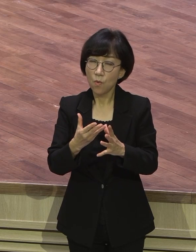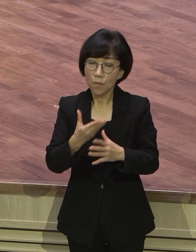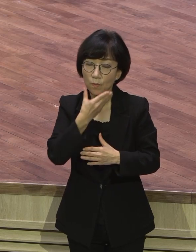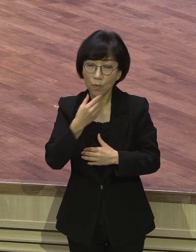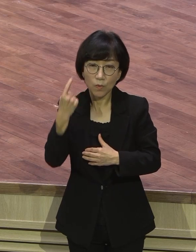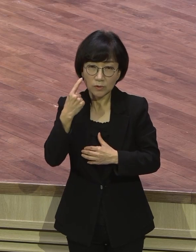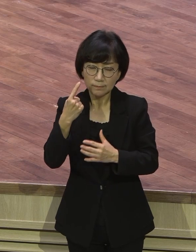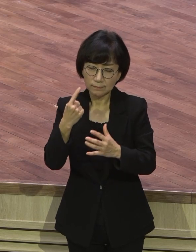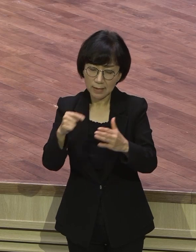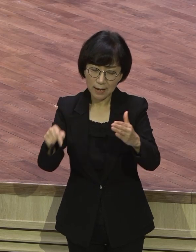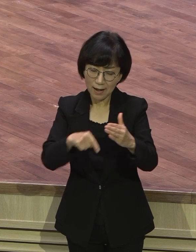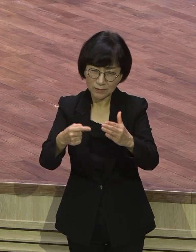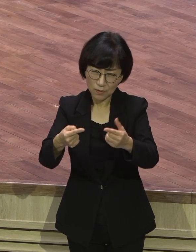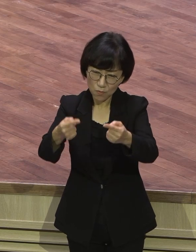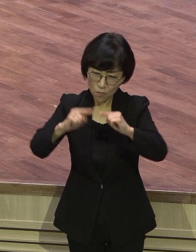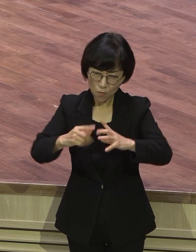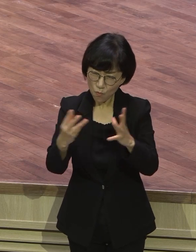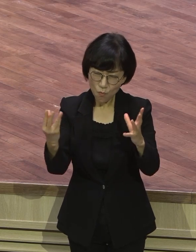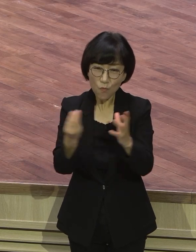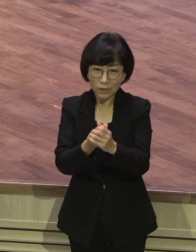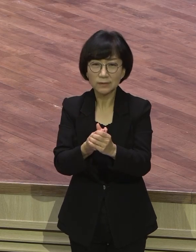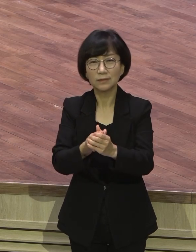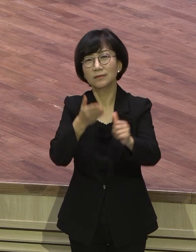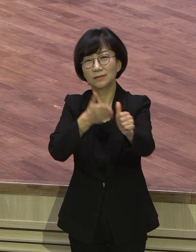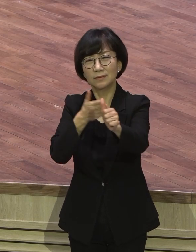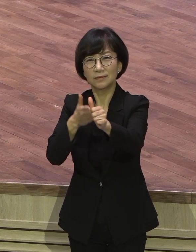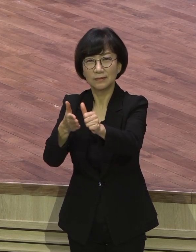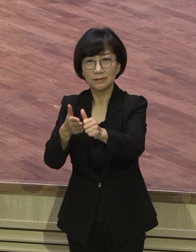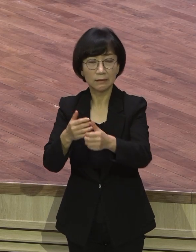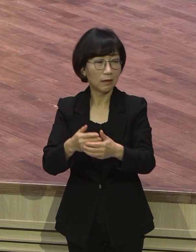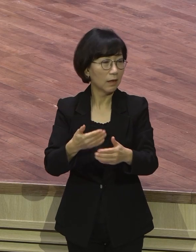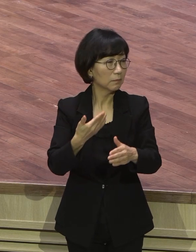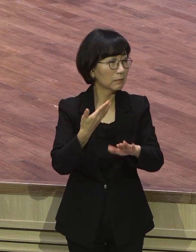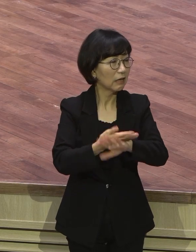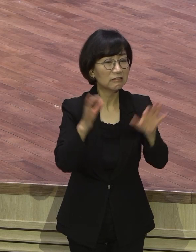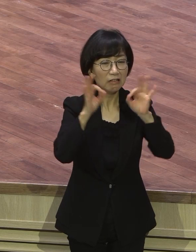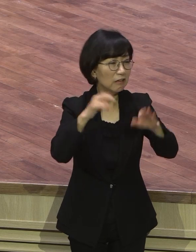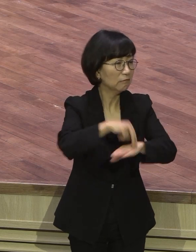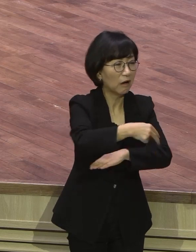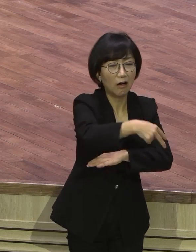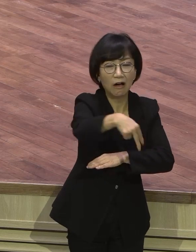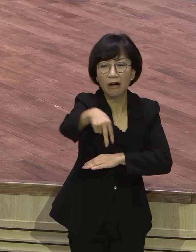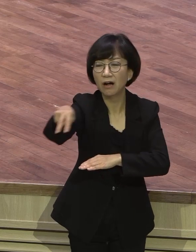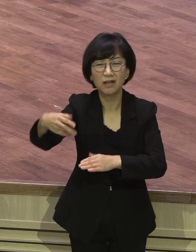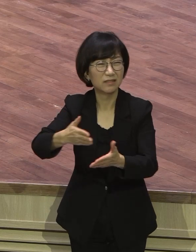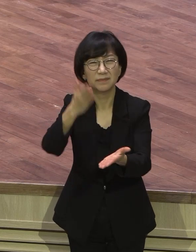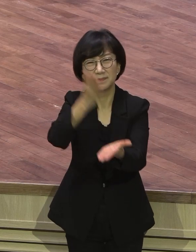들어오시길 바랍니다. 유리 방황할 이유가 없어요. 뭘 방황합니까 왔다리 갔다리